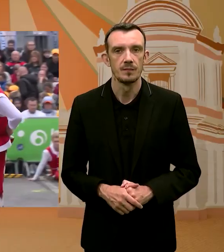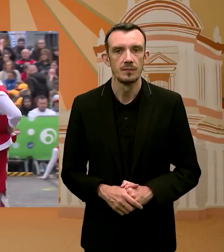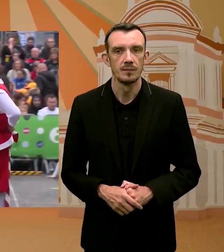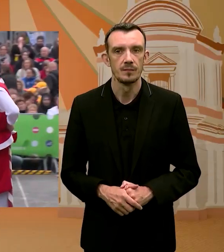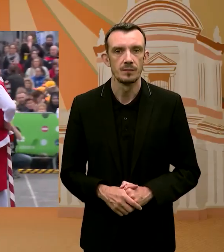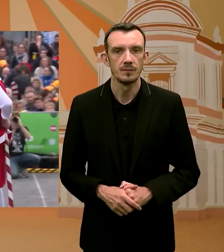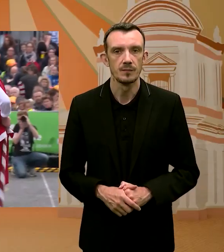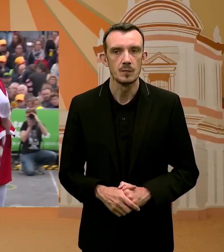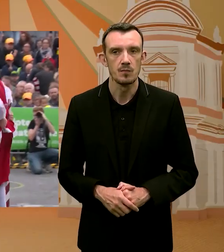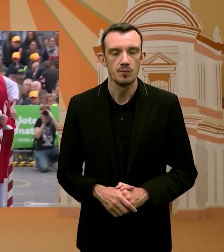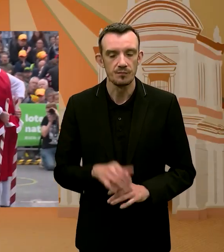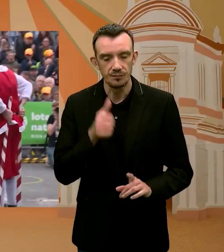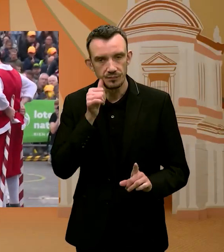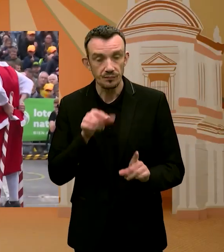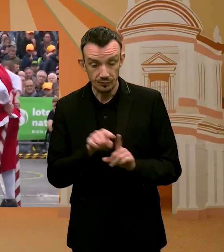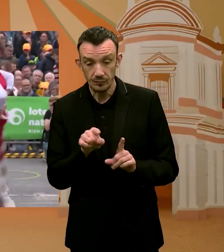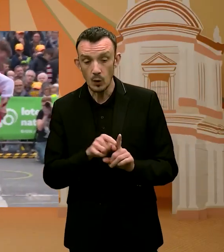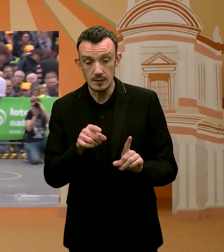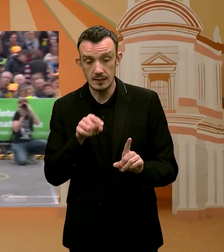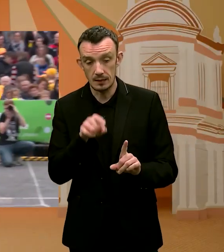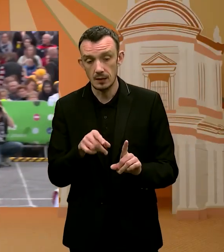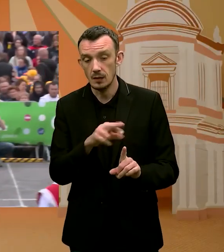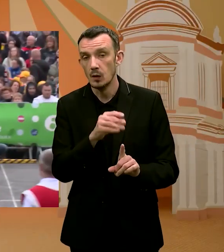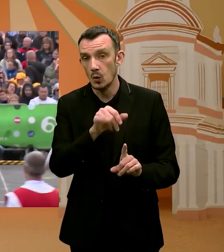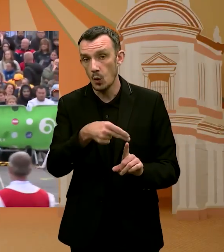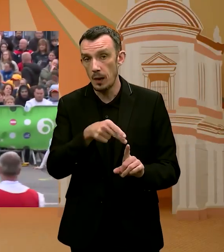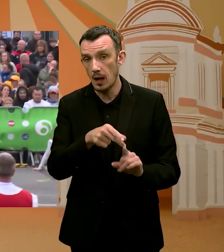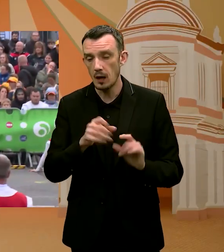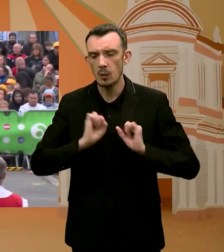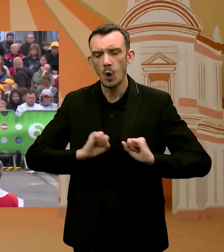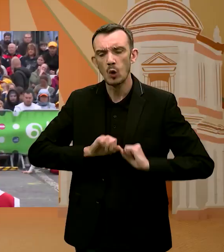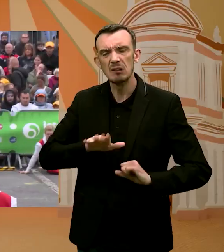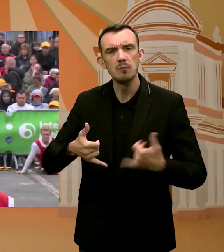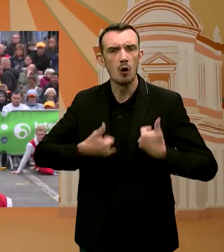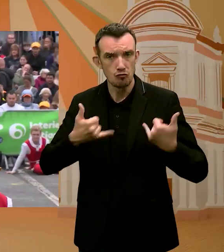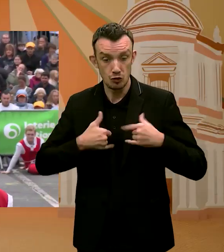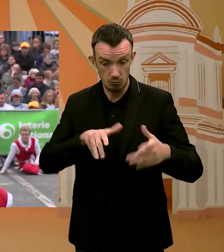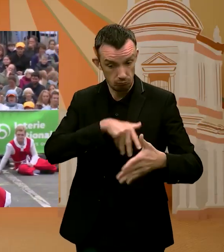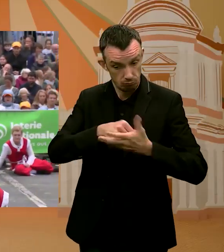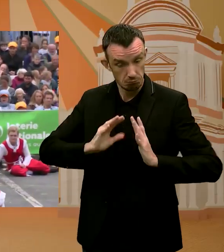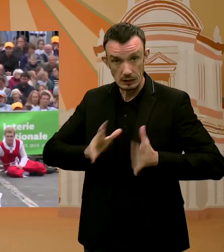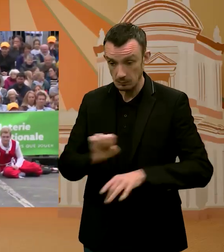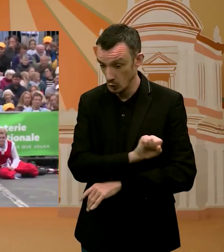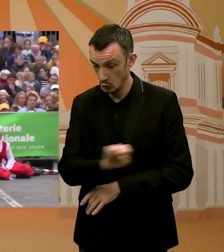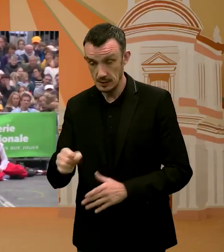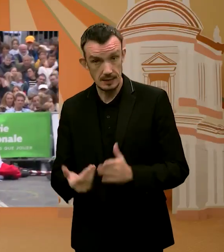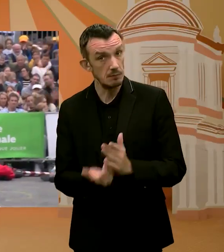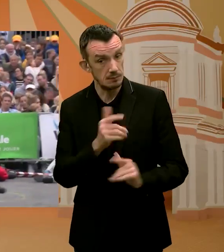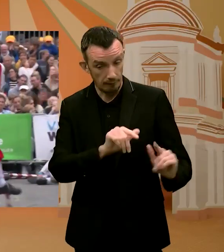les entraînements des jeunes échasseurs. Il est présent tous les samedis au matin pour entraîner la nouvelle génération, filles comme